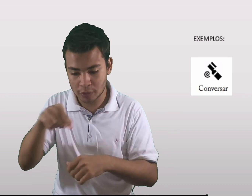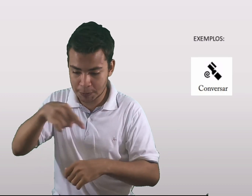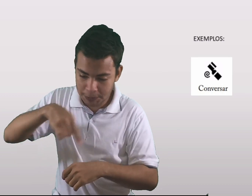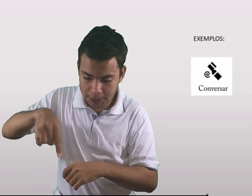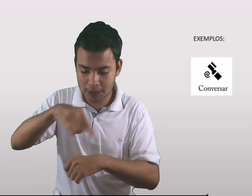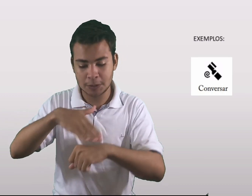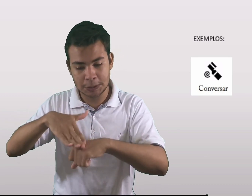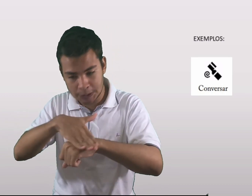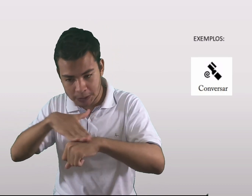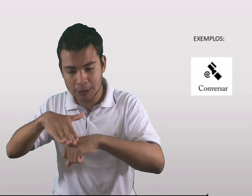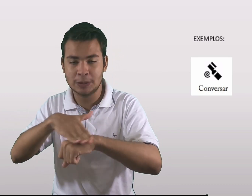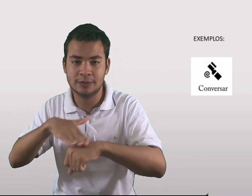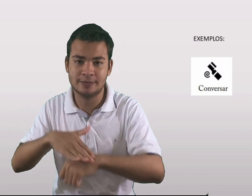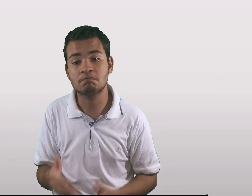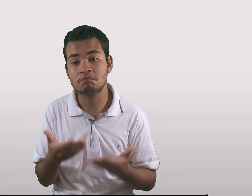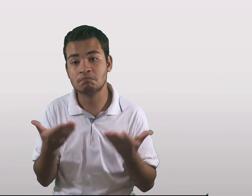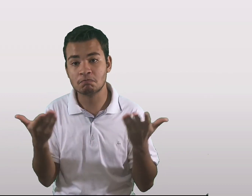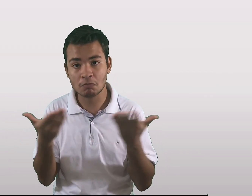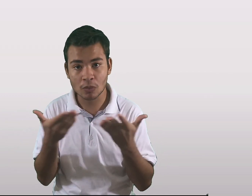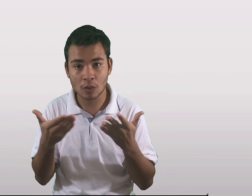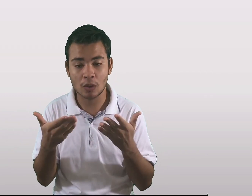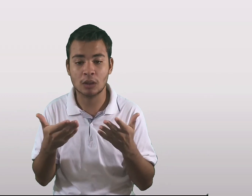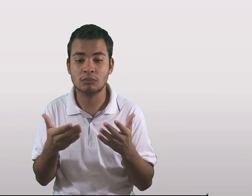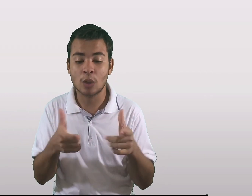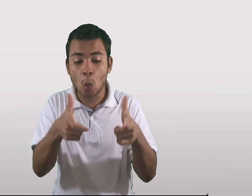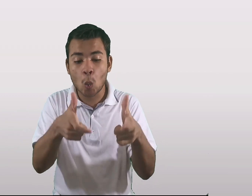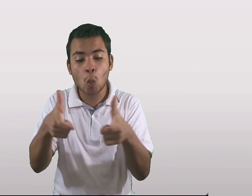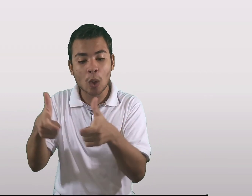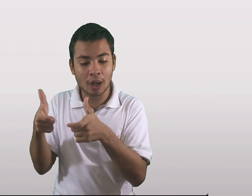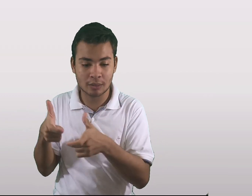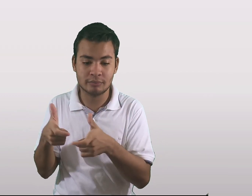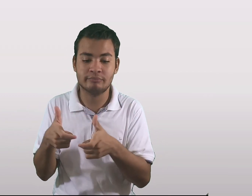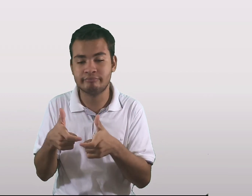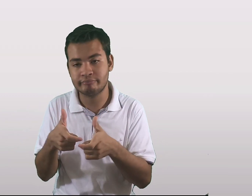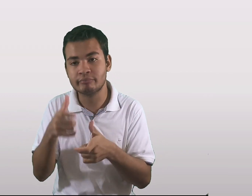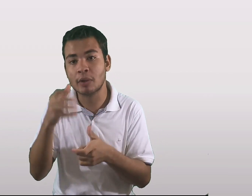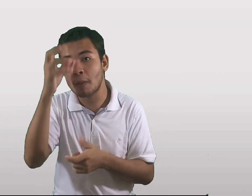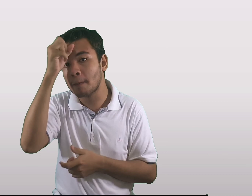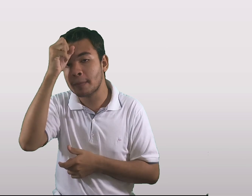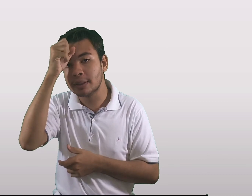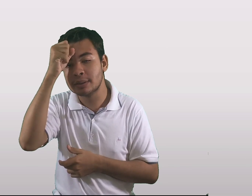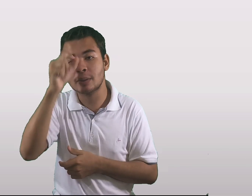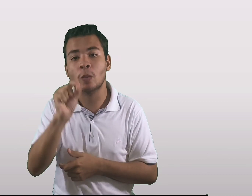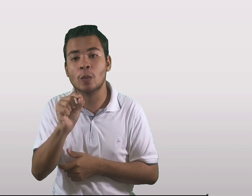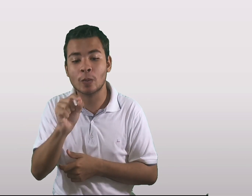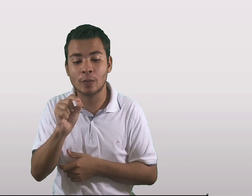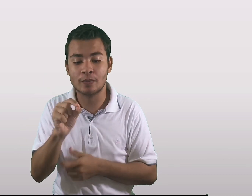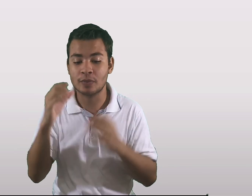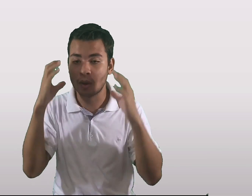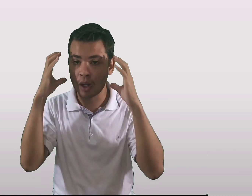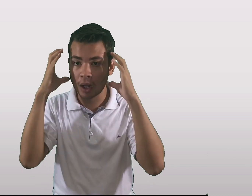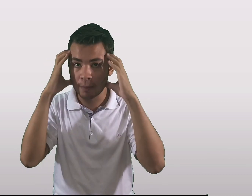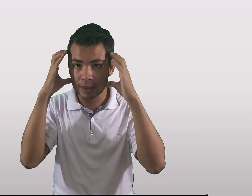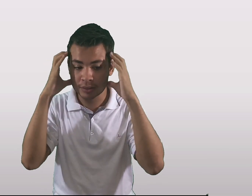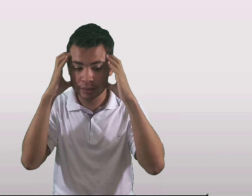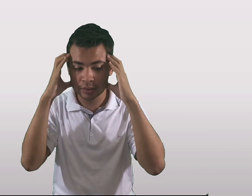só o contato ali, esfregar circular. Agora nós vamos aprender uma locação, qual que é?